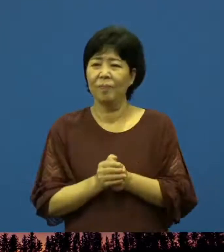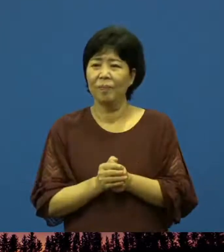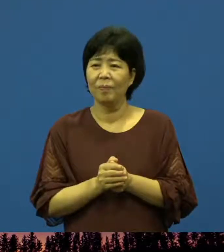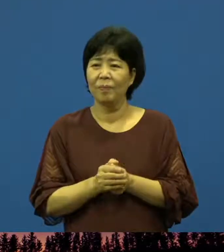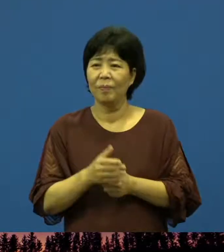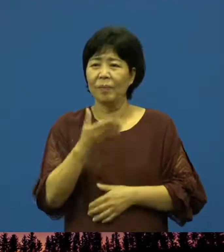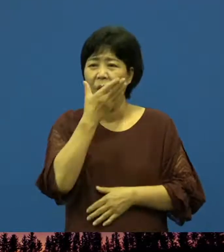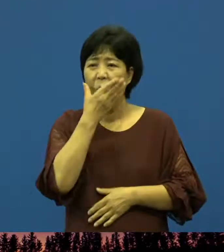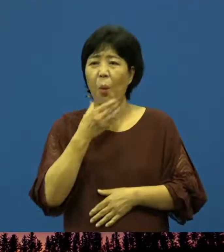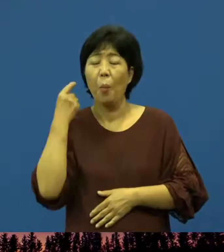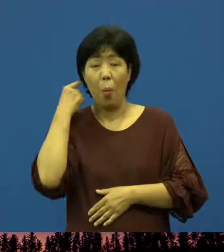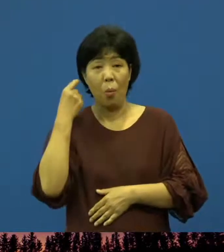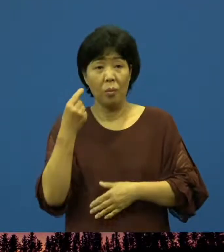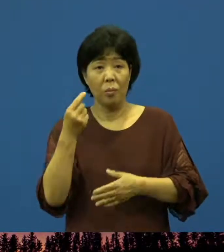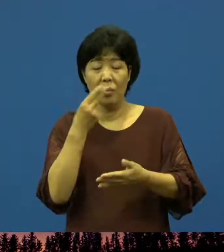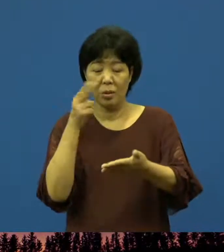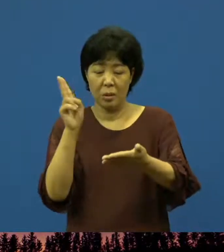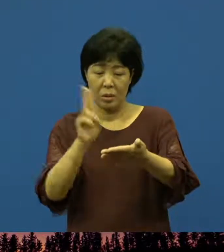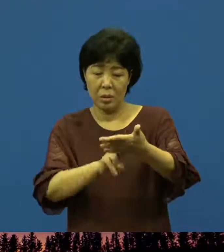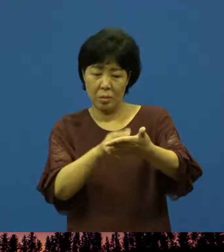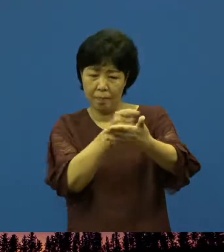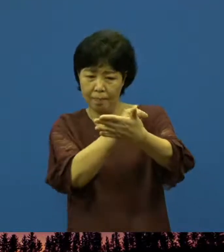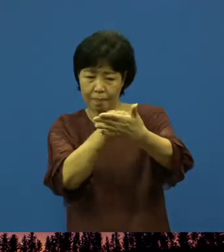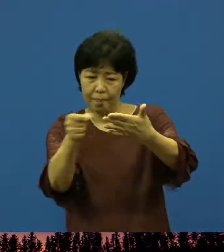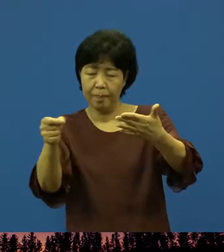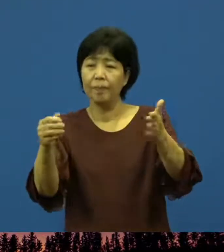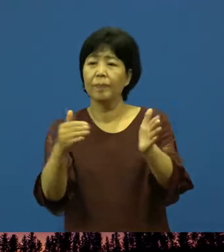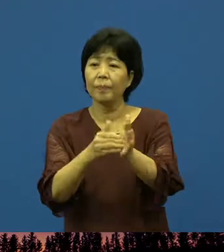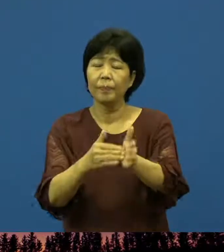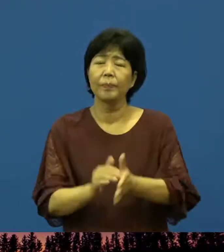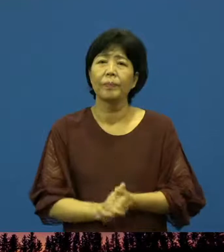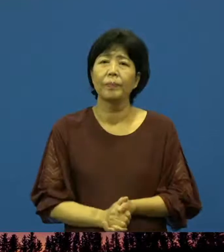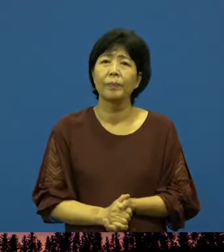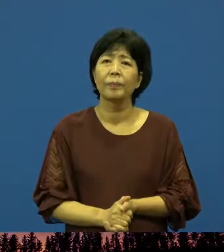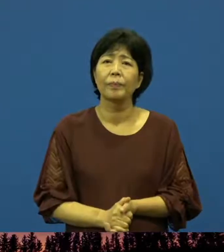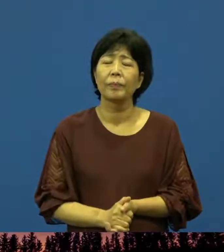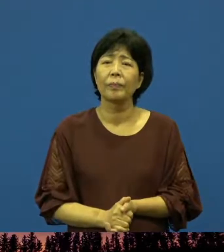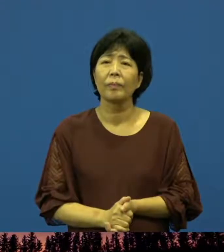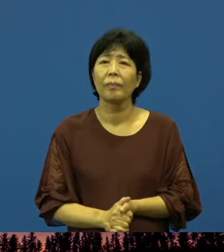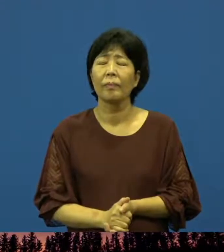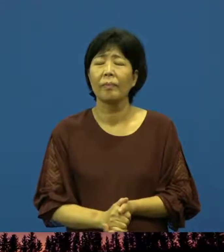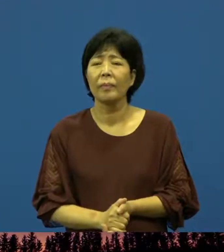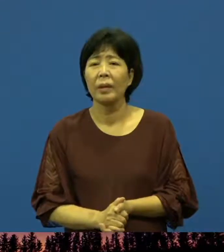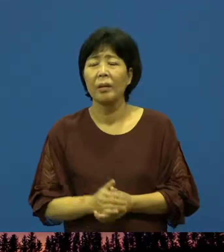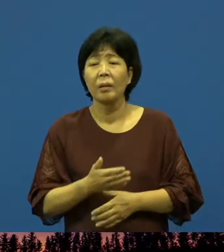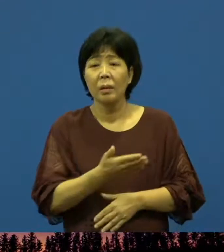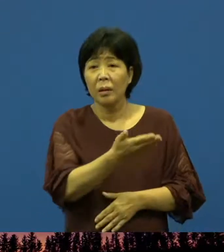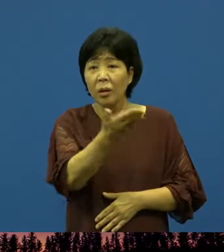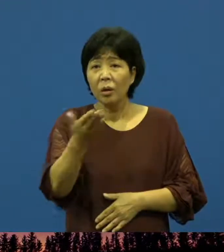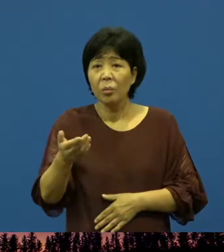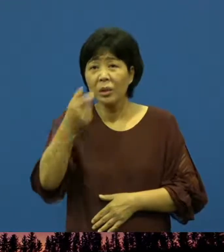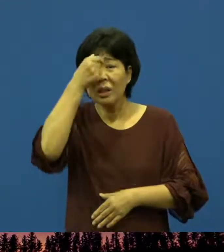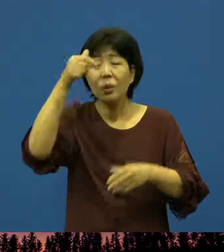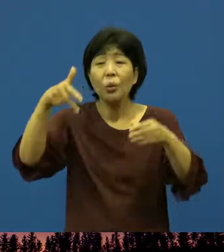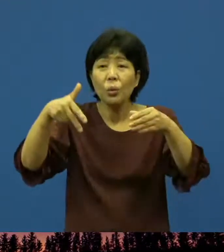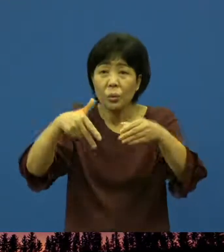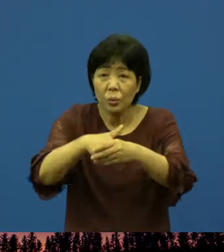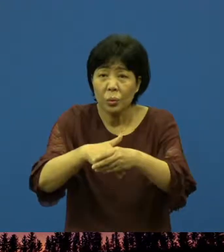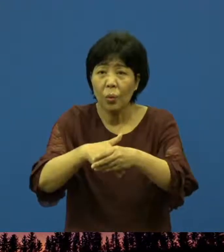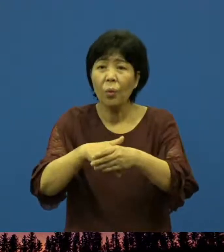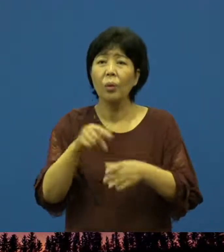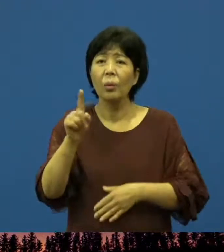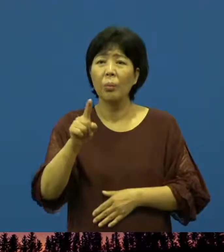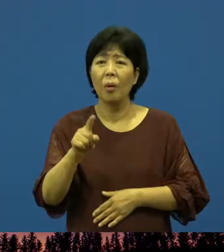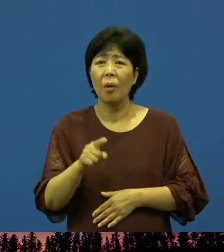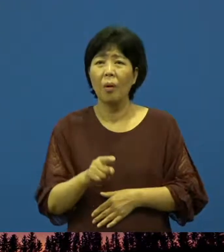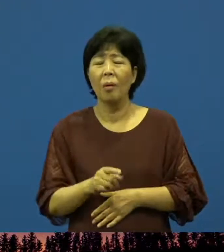복음서를 기록하고 성경을 기록한 것입니다. 사랑하는 성도 여러분, 기독교 신앙은